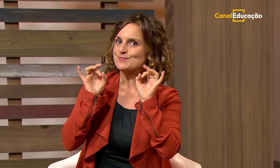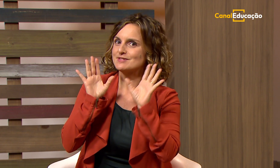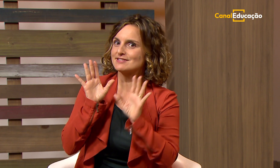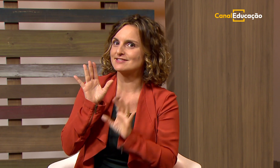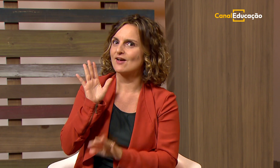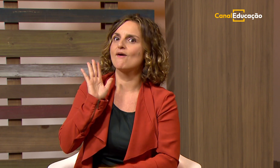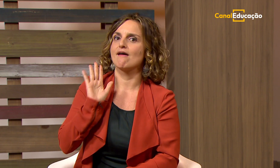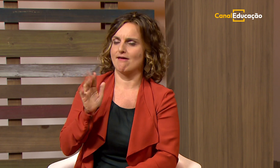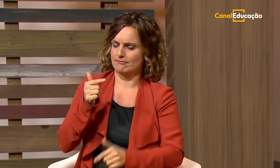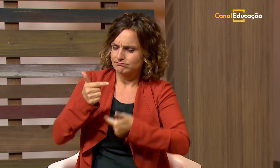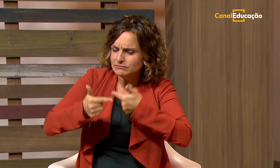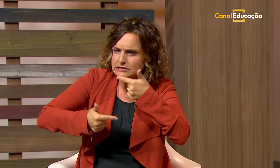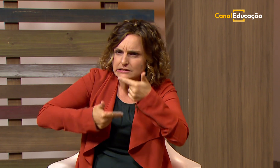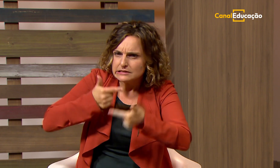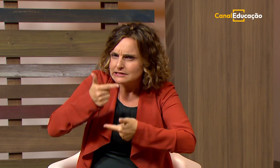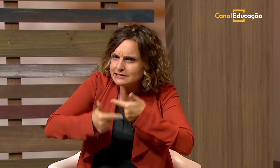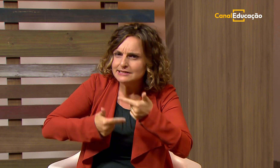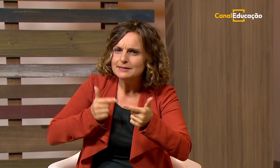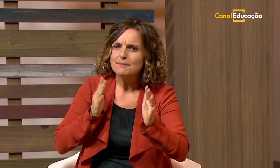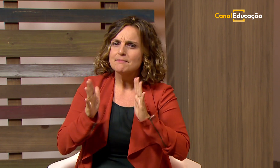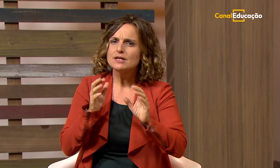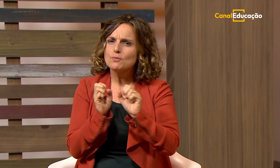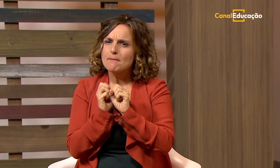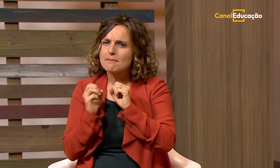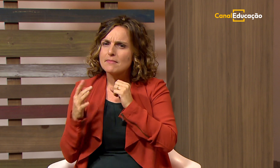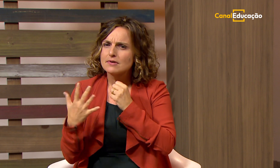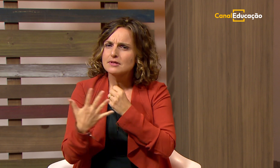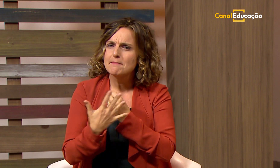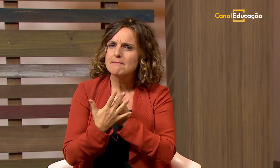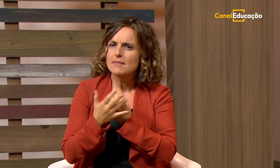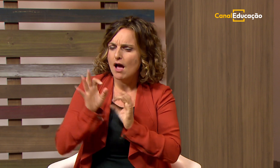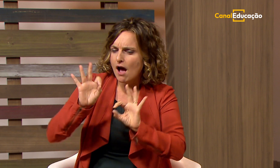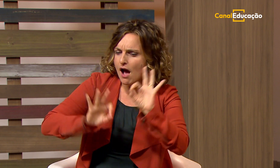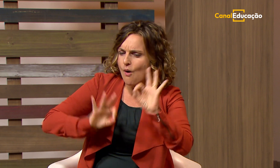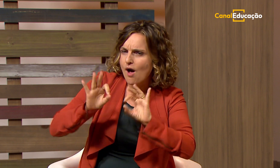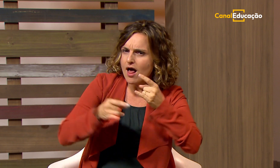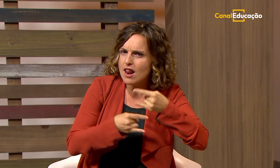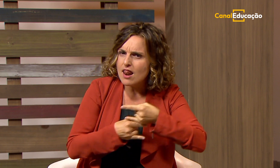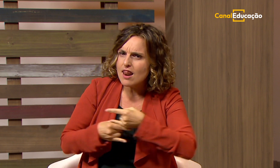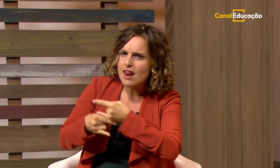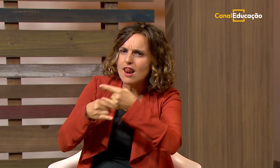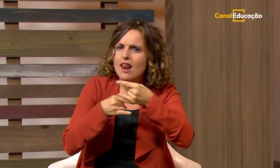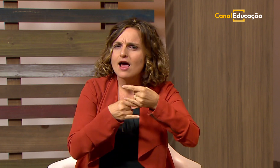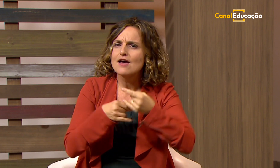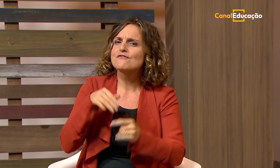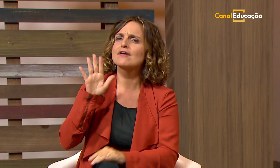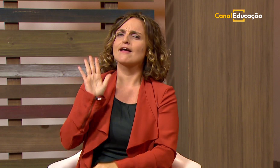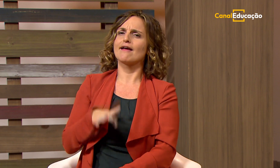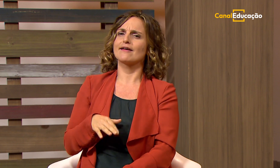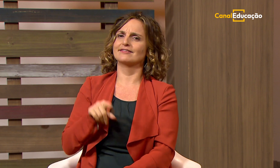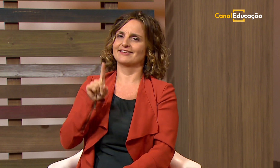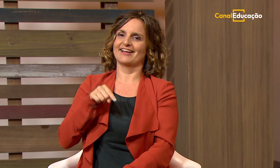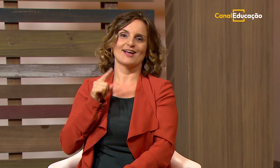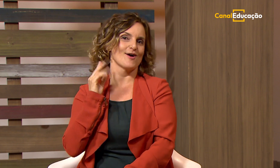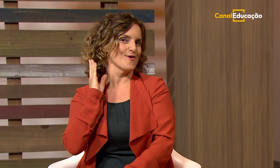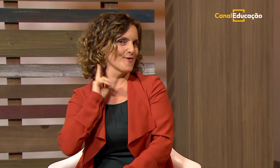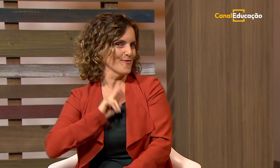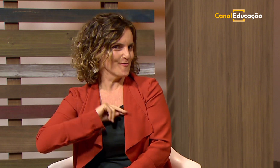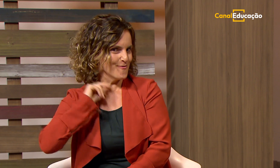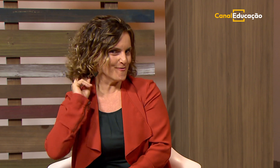especial, que durante o período da pandemia trabalhou e se dedicou bastante à organização de lives bem dinâmicas. É o